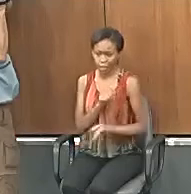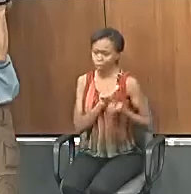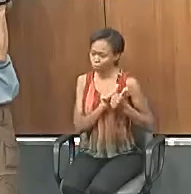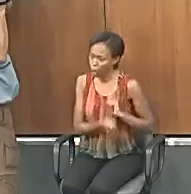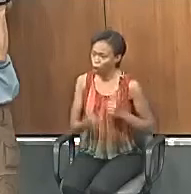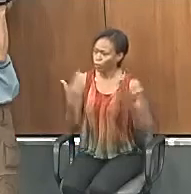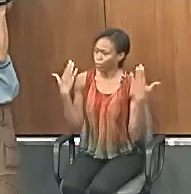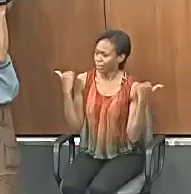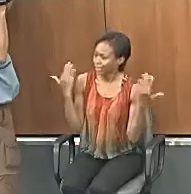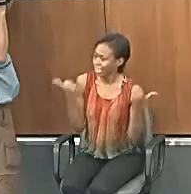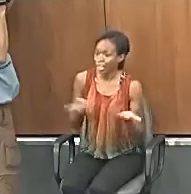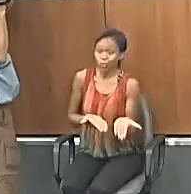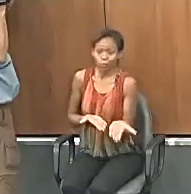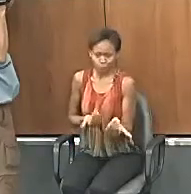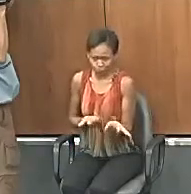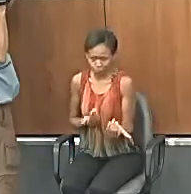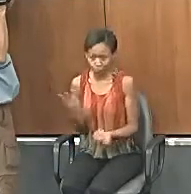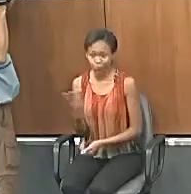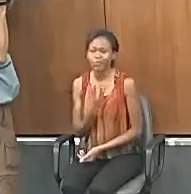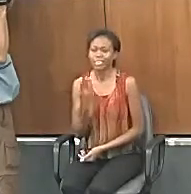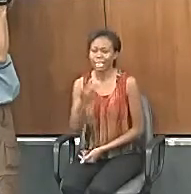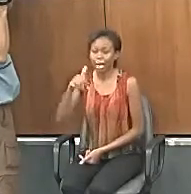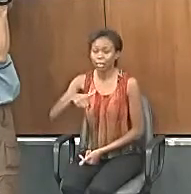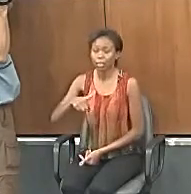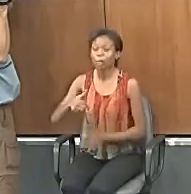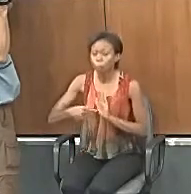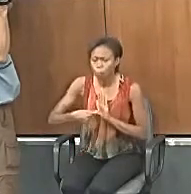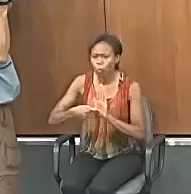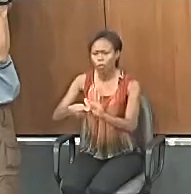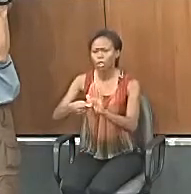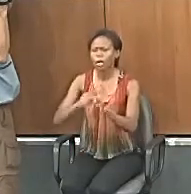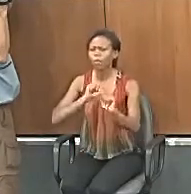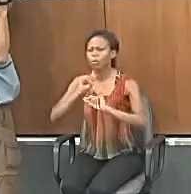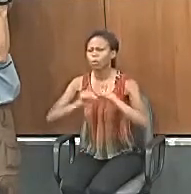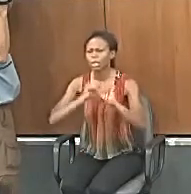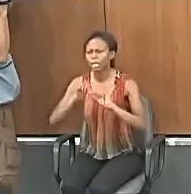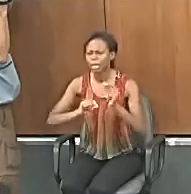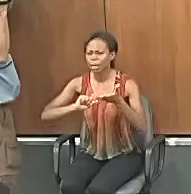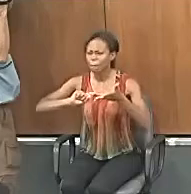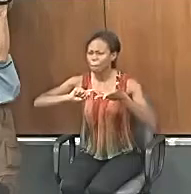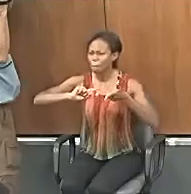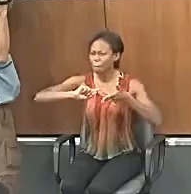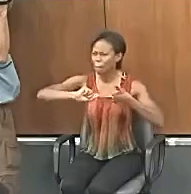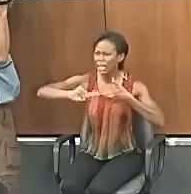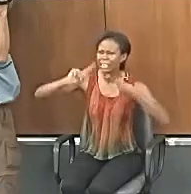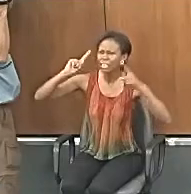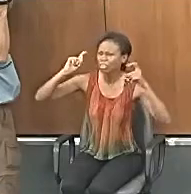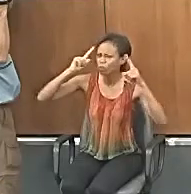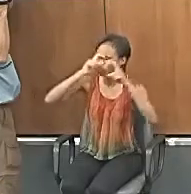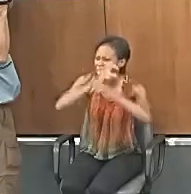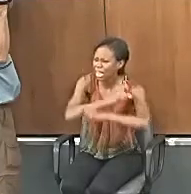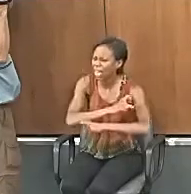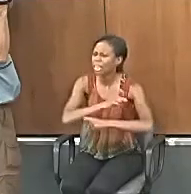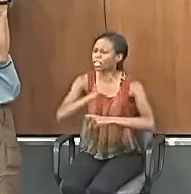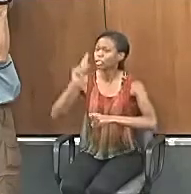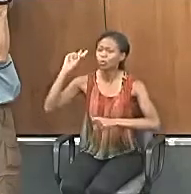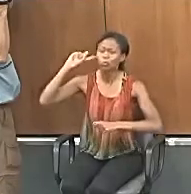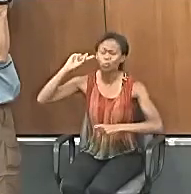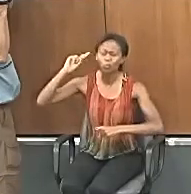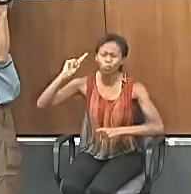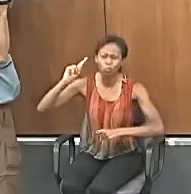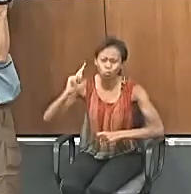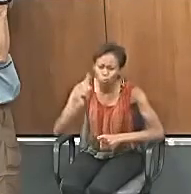possamos trazer à tona as dificuldades que os jovens com surdez